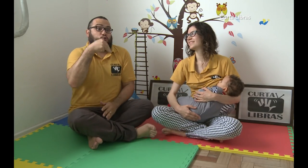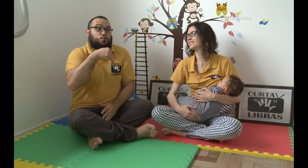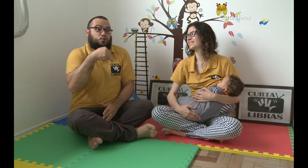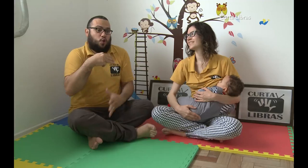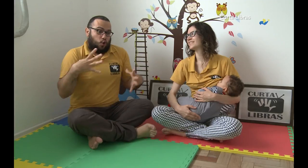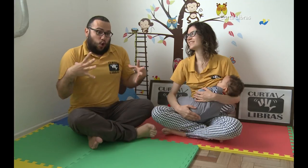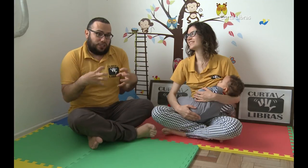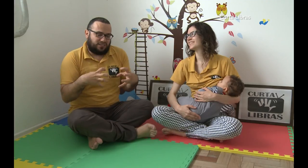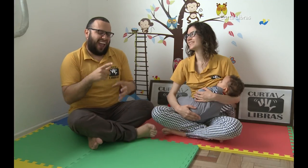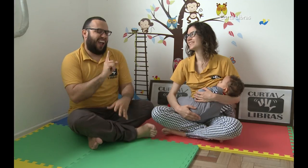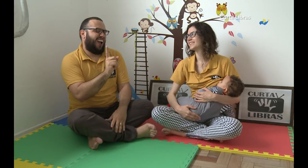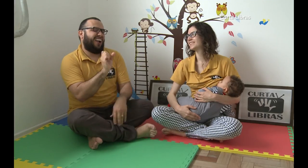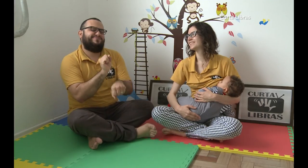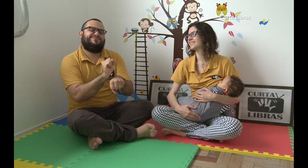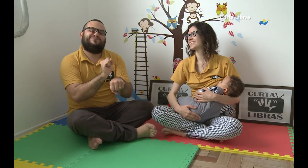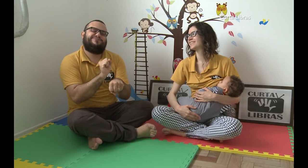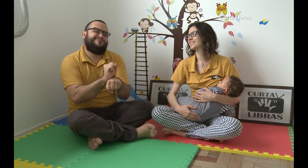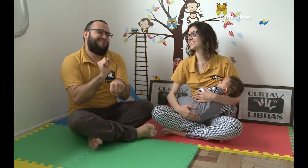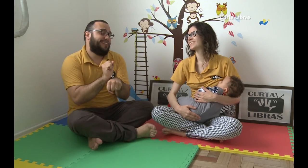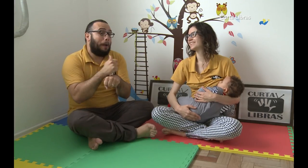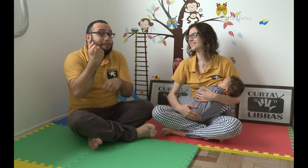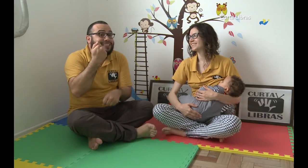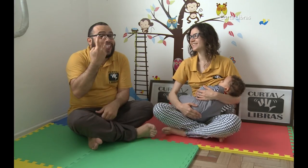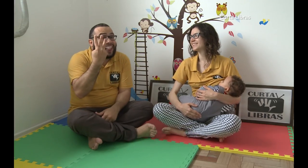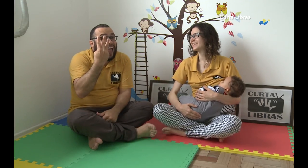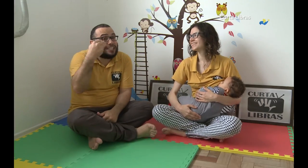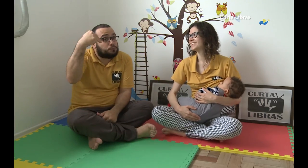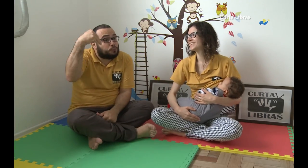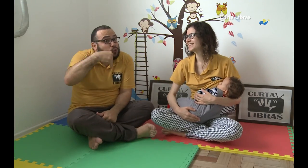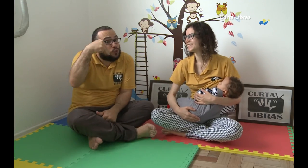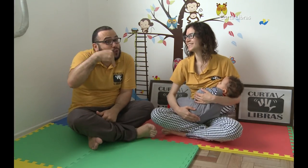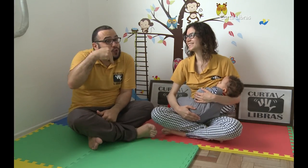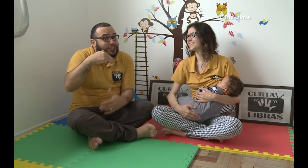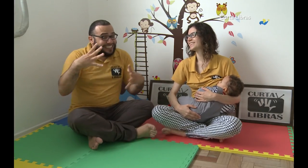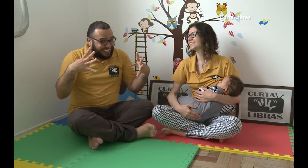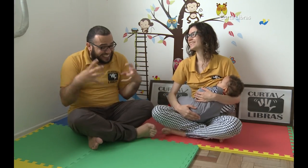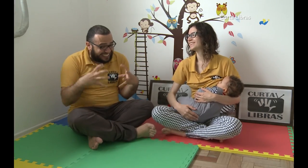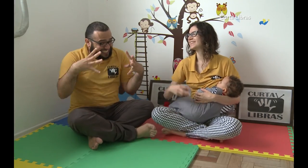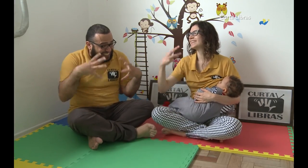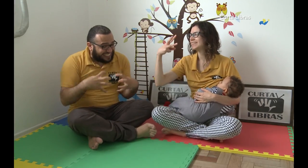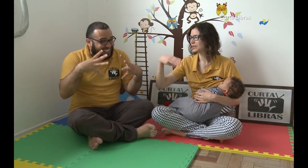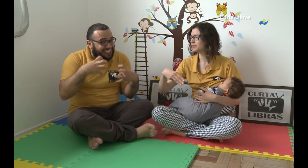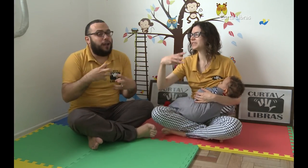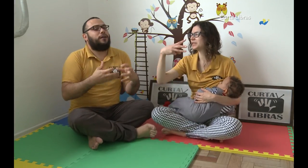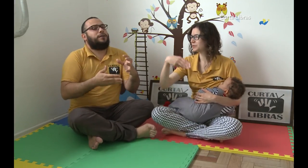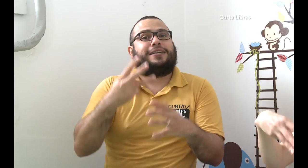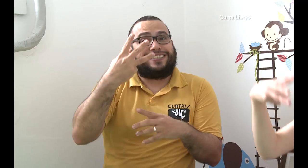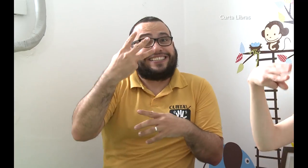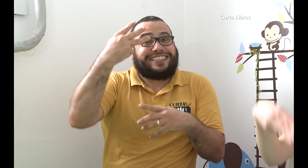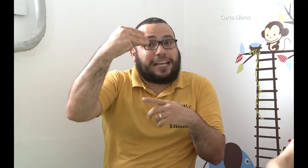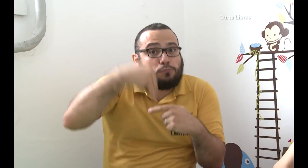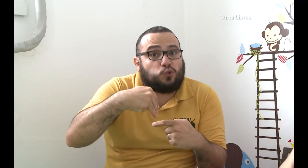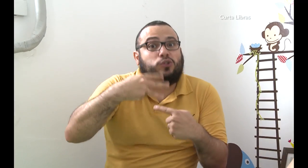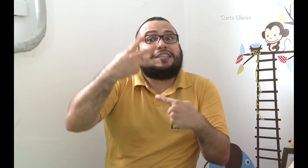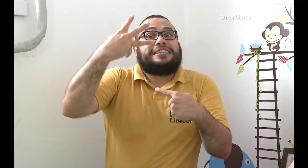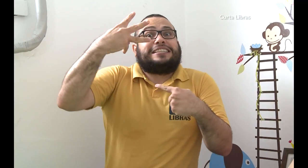minutos Mas ainda não precisávamos Ir para o hospital Quando as contrações Passaram a ser de 3 em 3 minutos